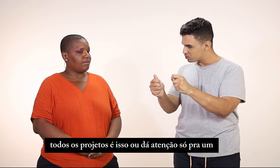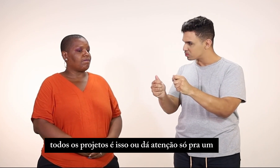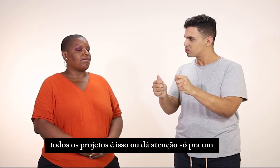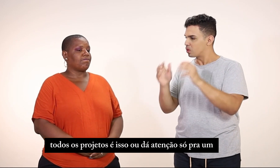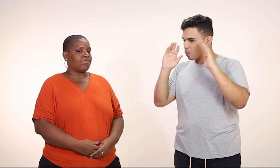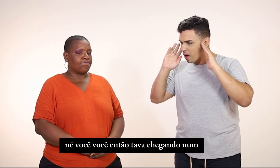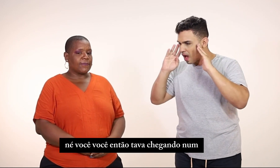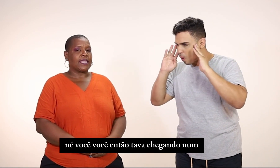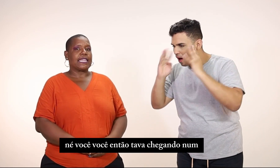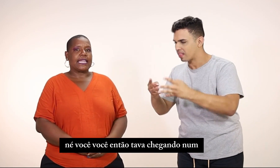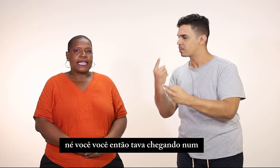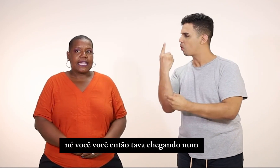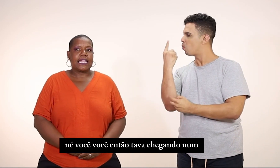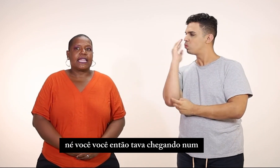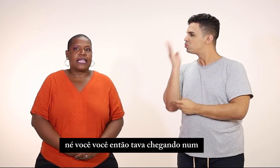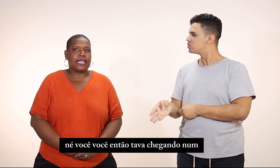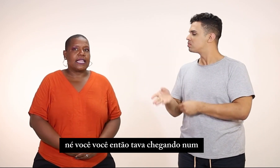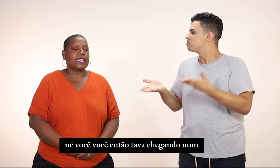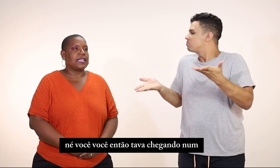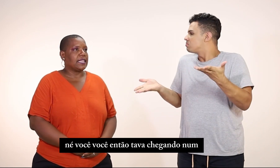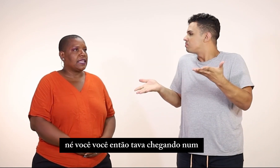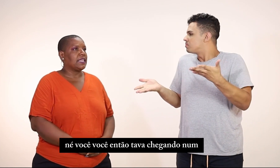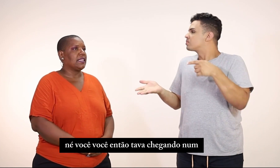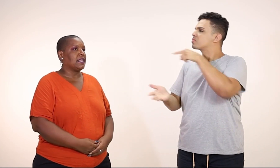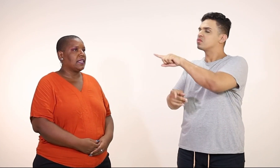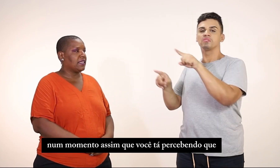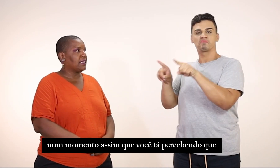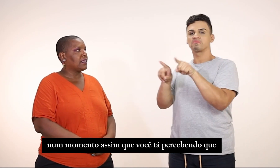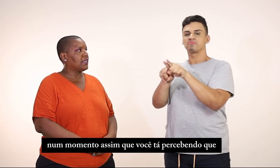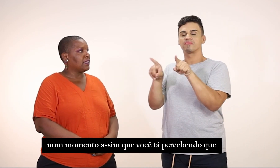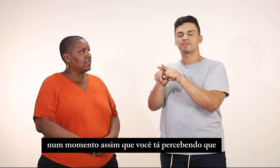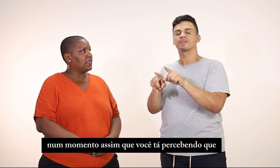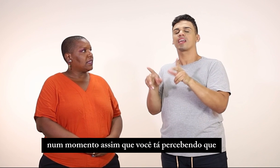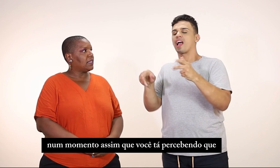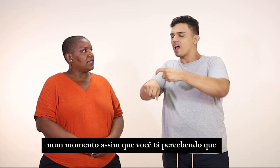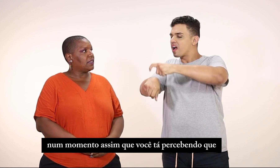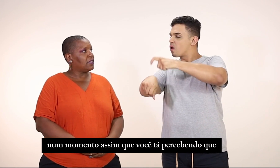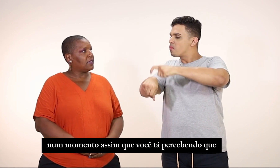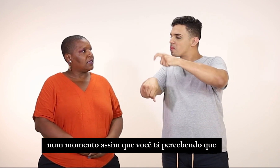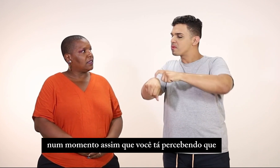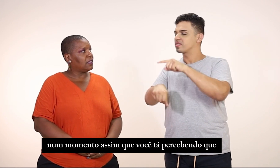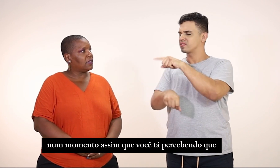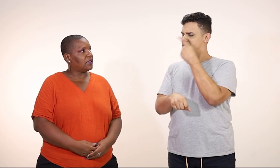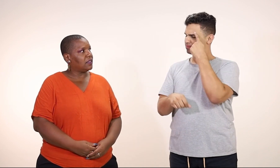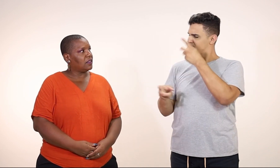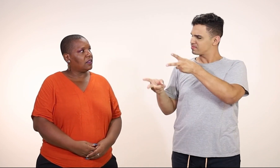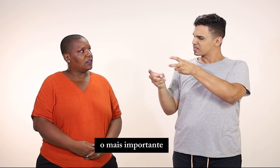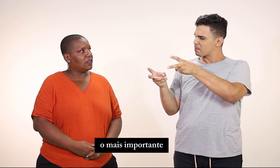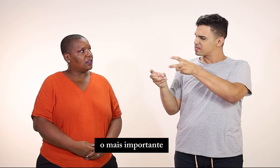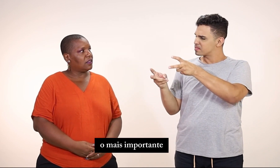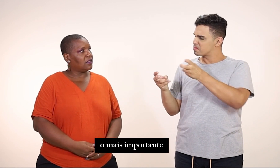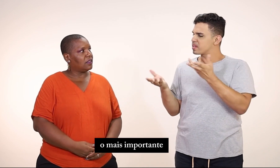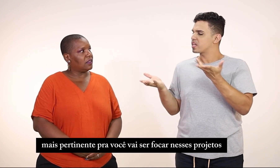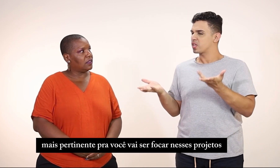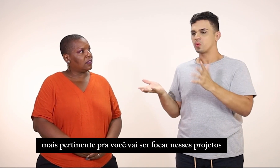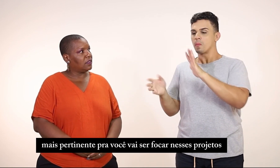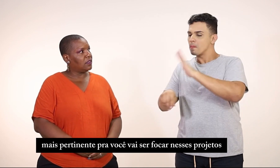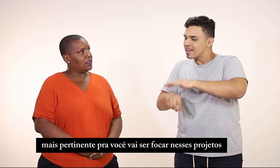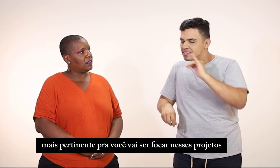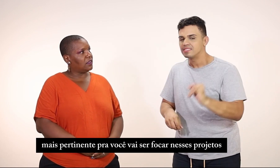um? Né? Você então tá chegando num momento assim que você tá percebendo que o mais importante, mais pertinente para você vai